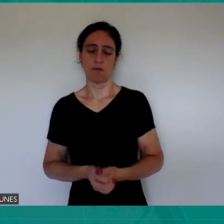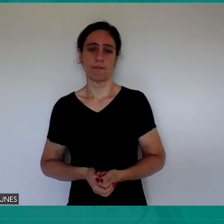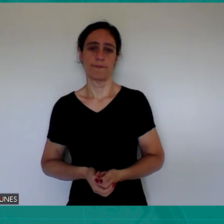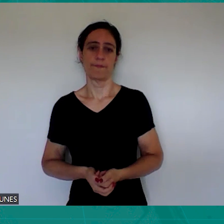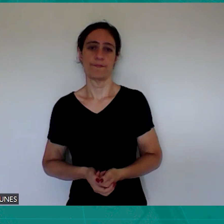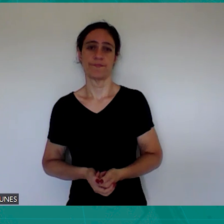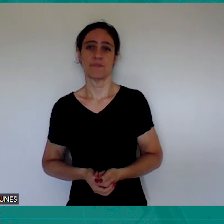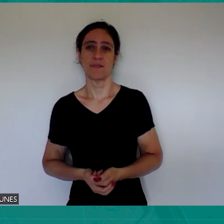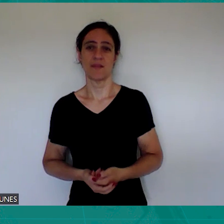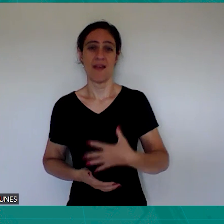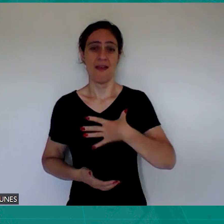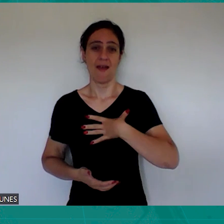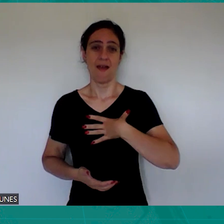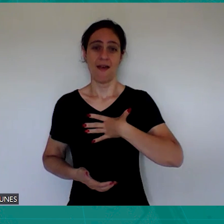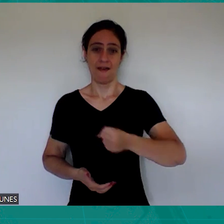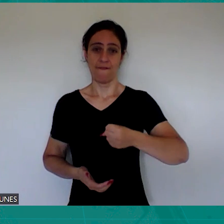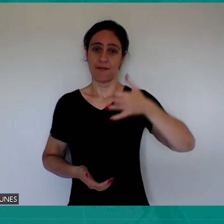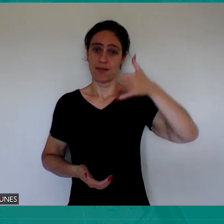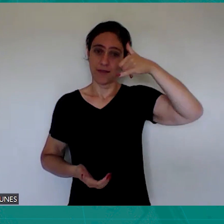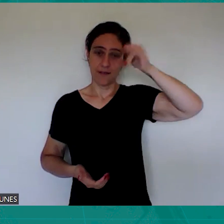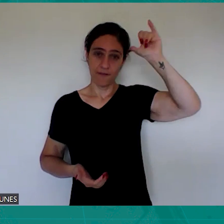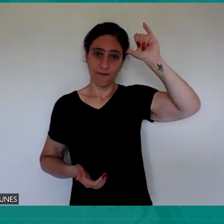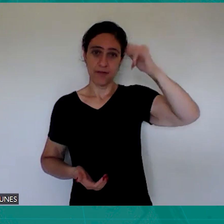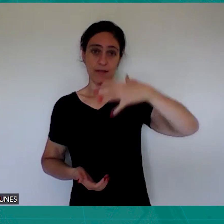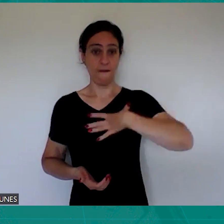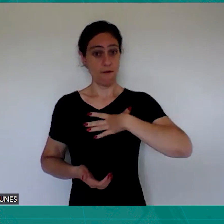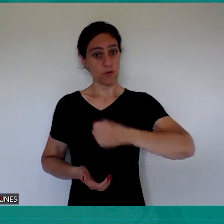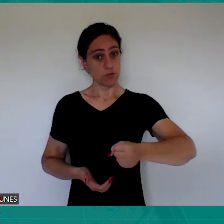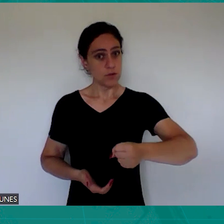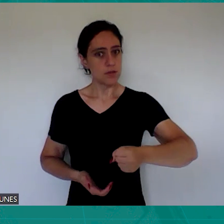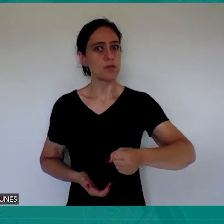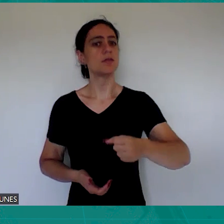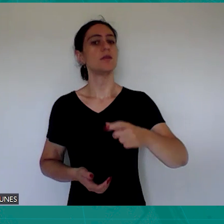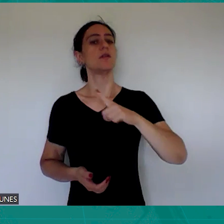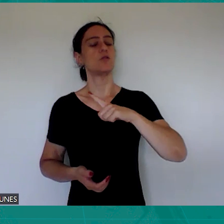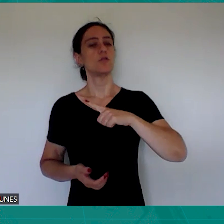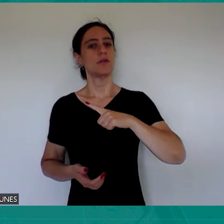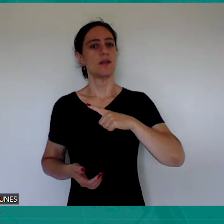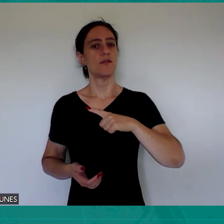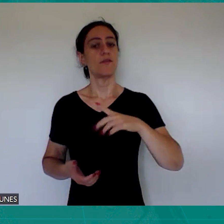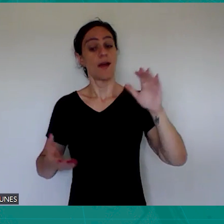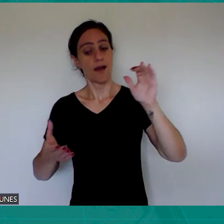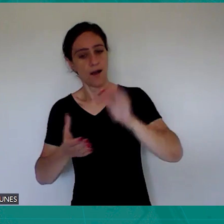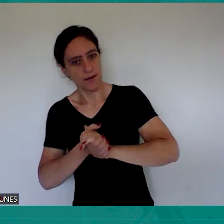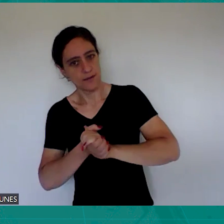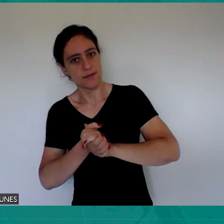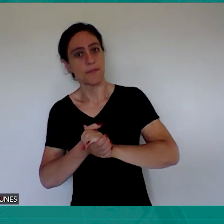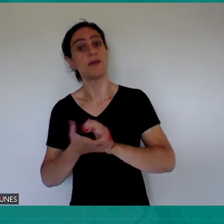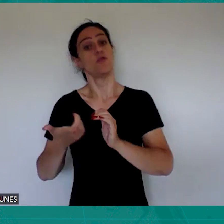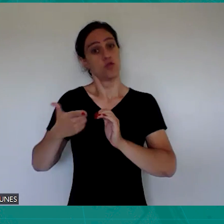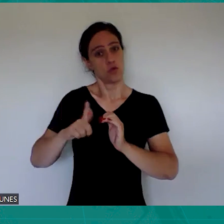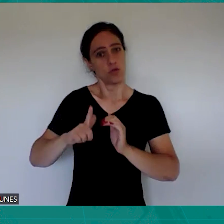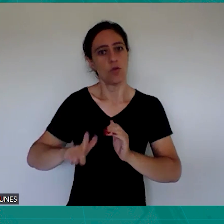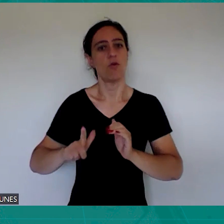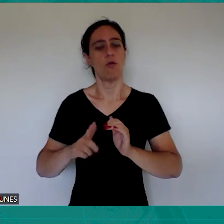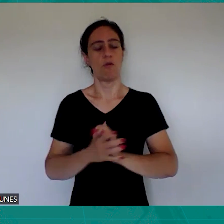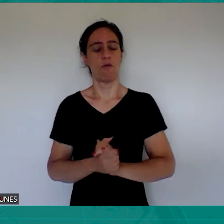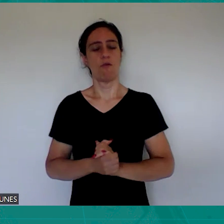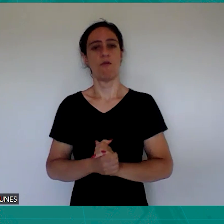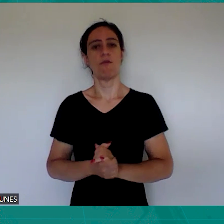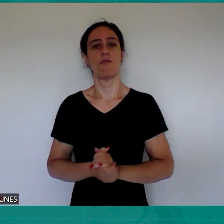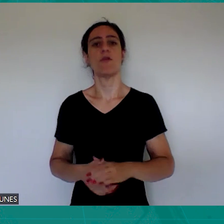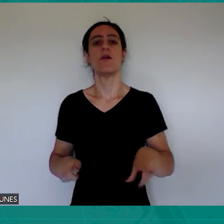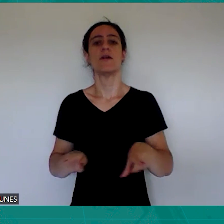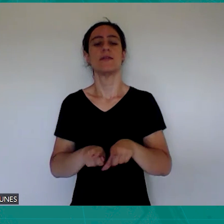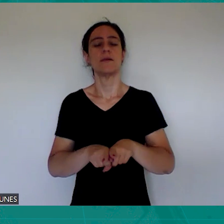suicídios foram evitados? Quantos casamentos foram reatados? Né? Quantas pessoas que estavam, né,